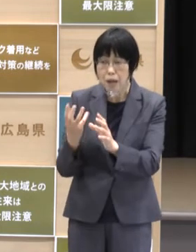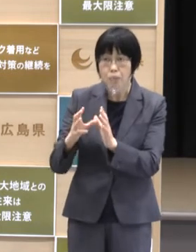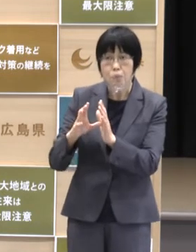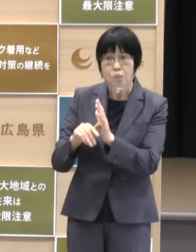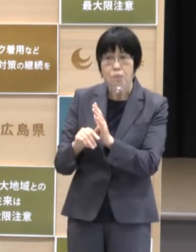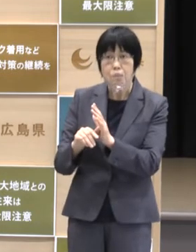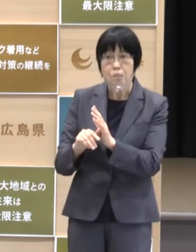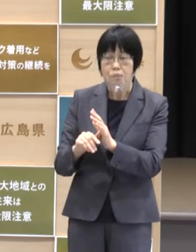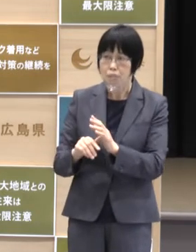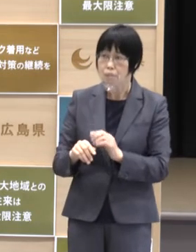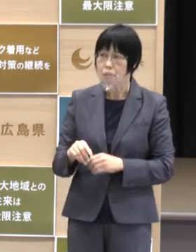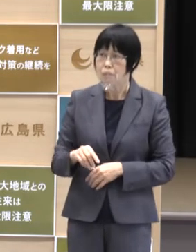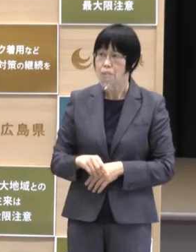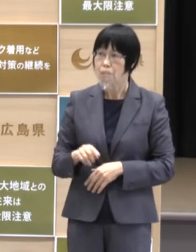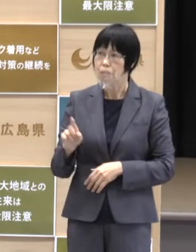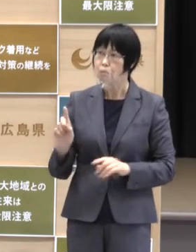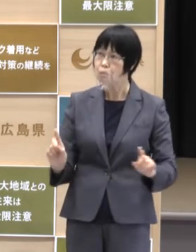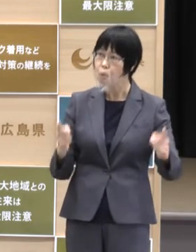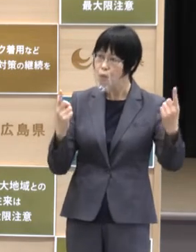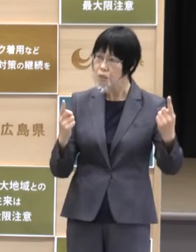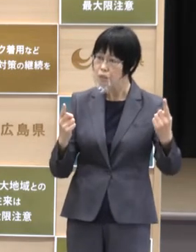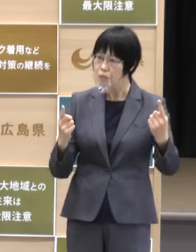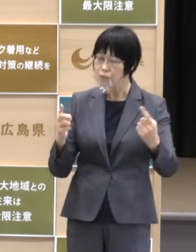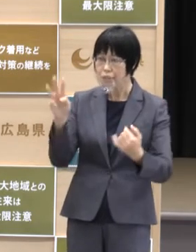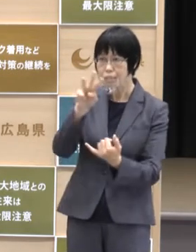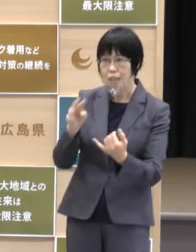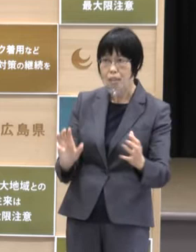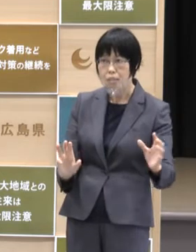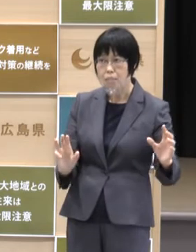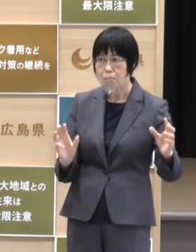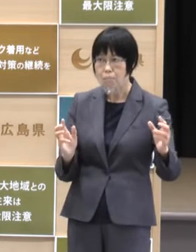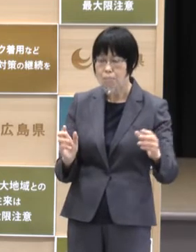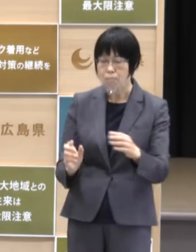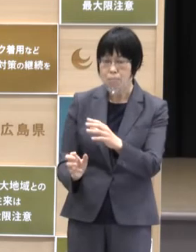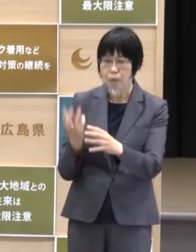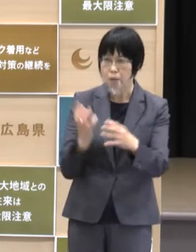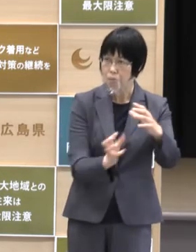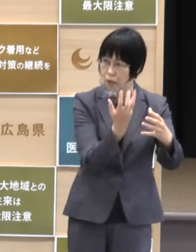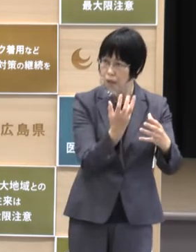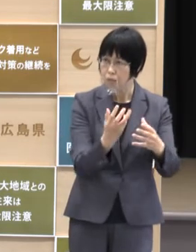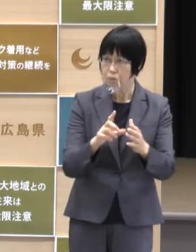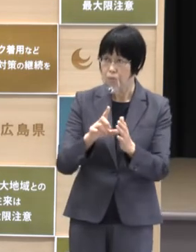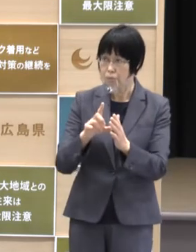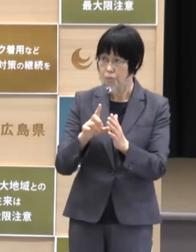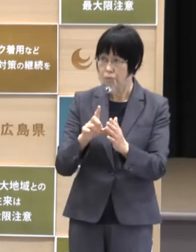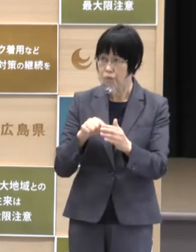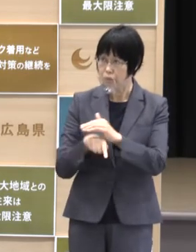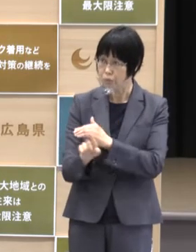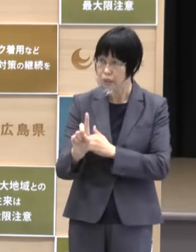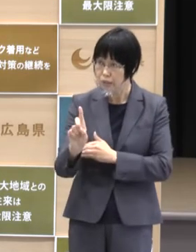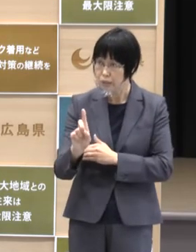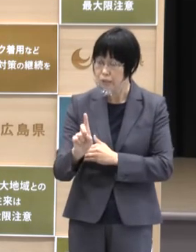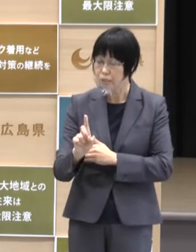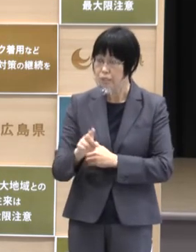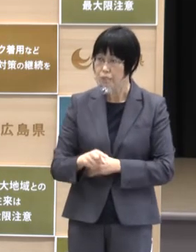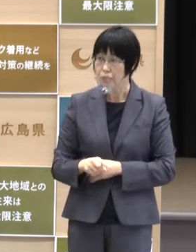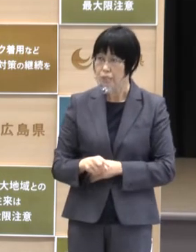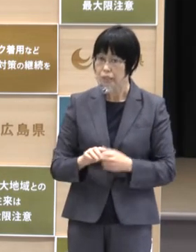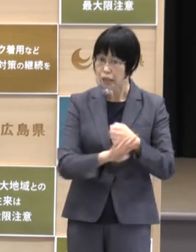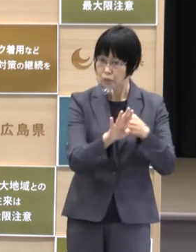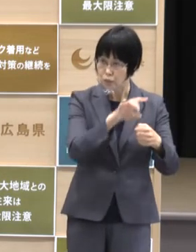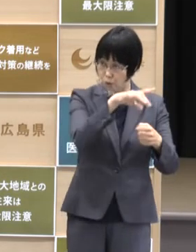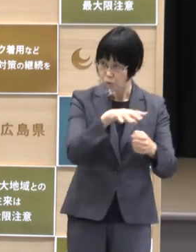しょうか。 すみません、その同時に被災するっていうのは 巨大地震、 原子力災害でということですか、それともその別の理由